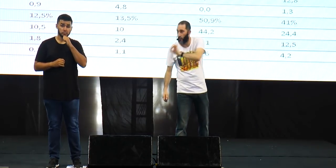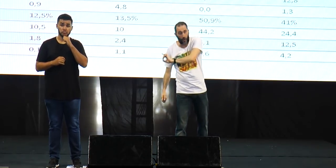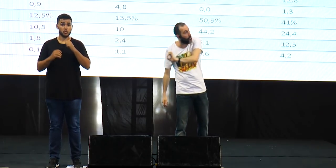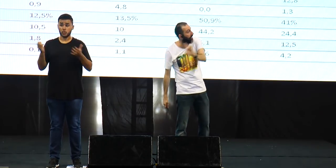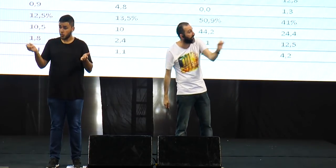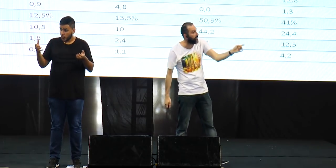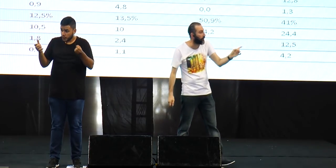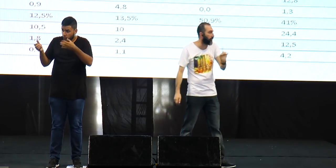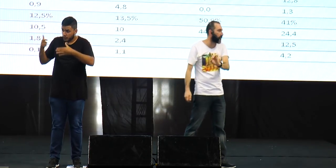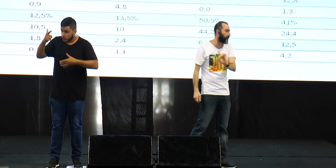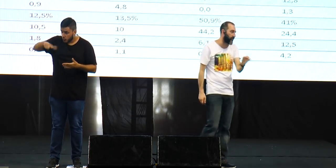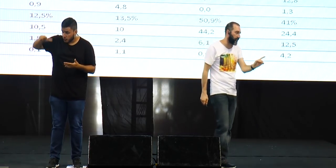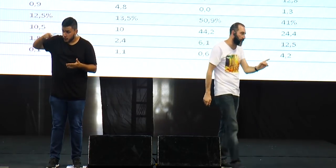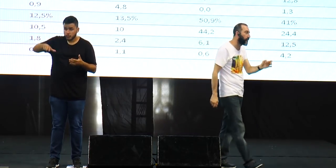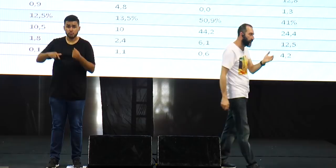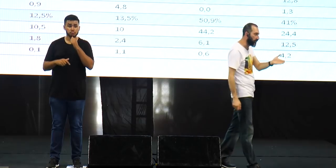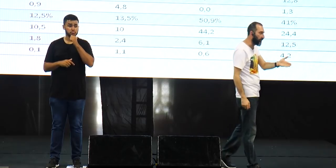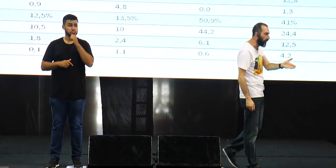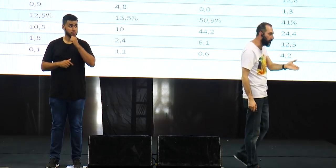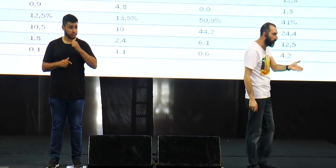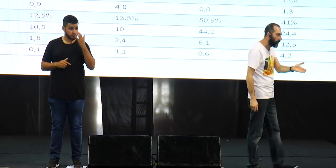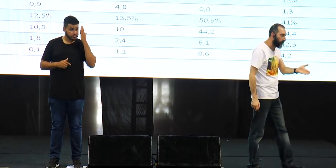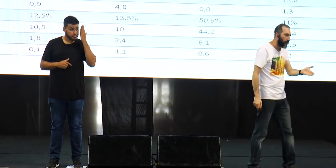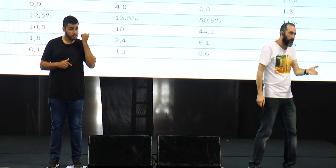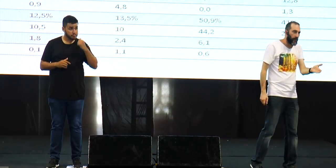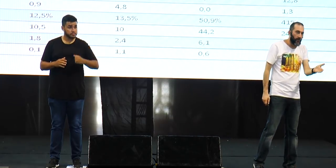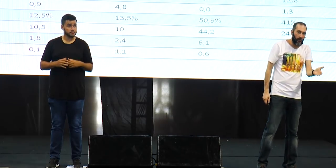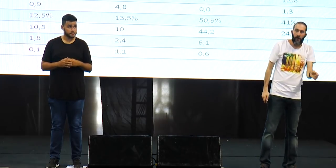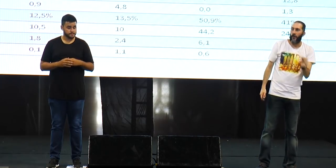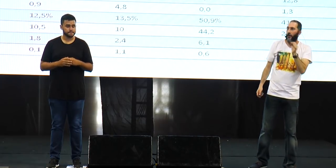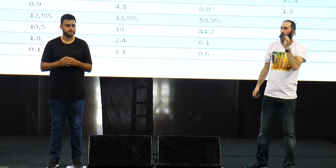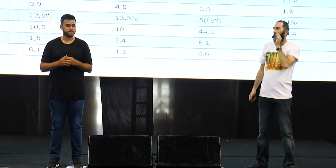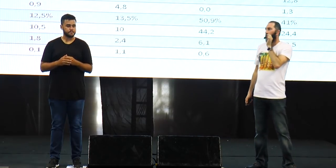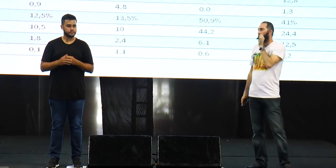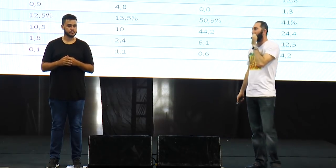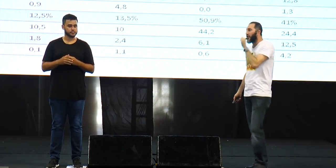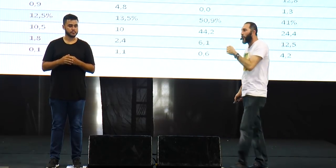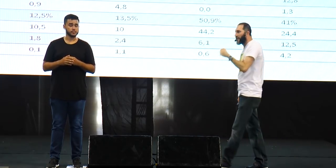renovável. Petróleo é não renovável. Está claro?